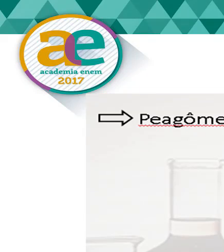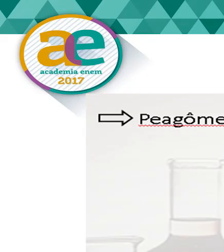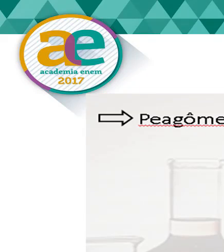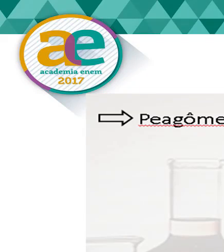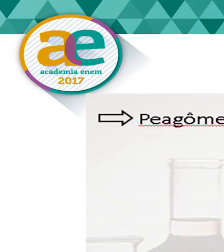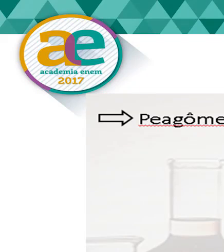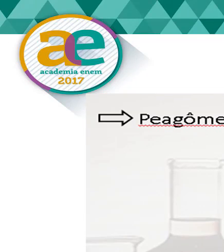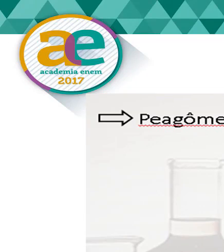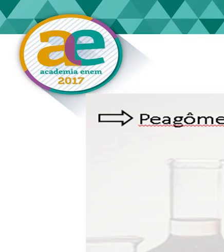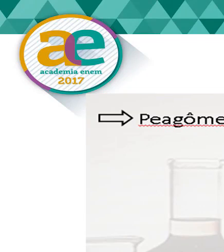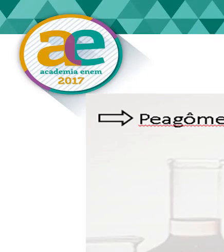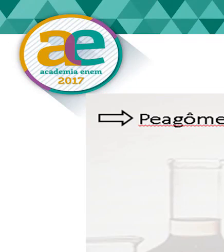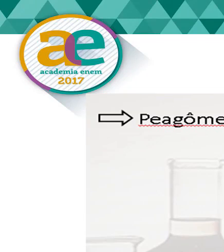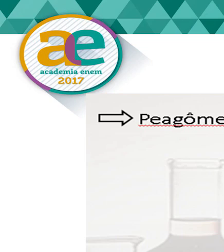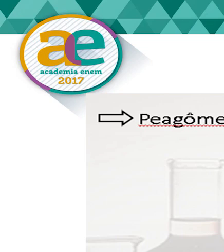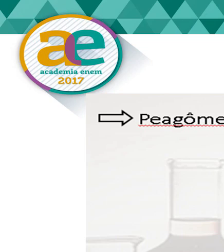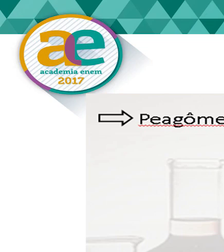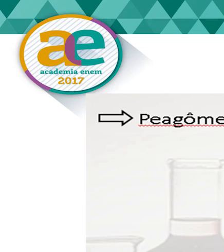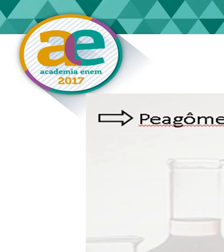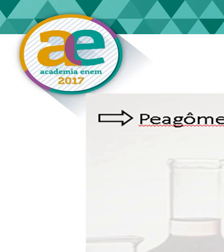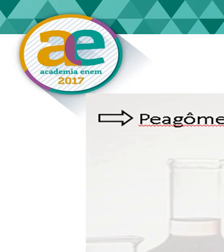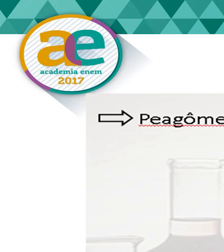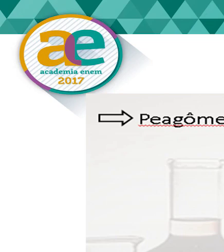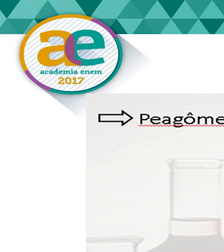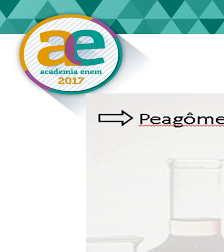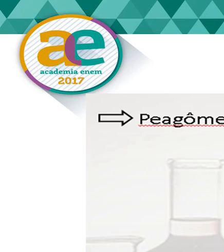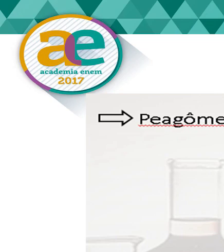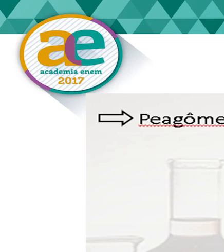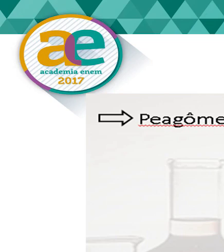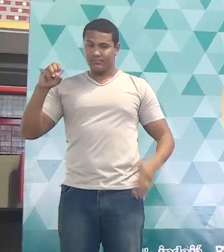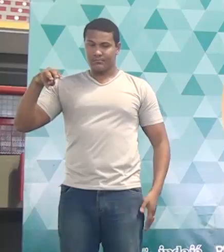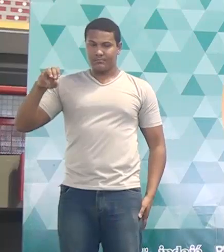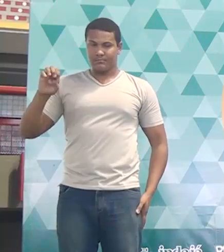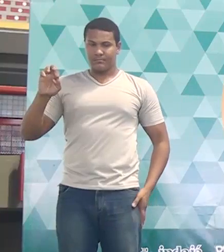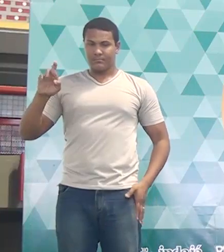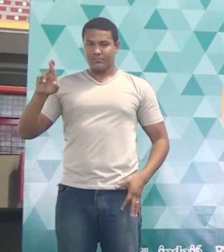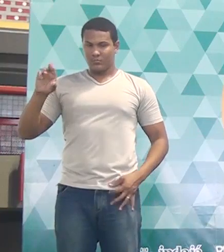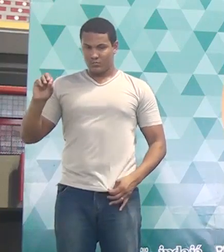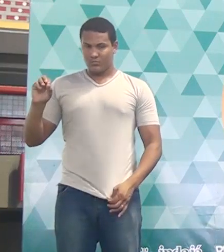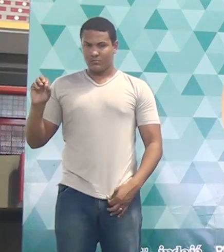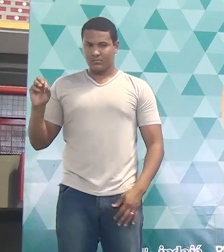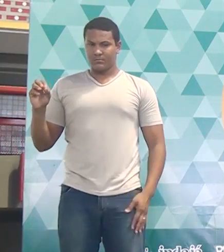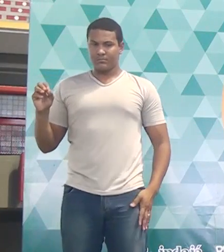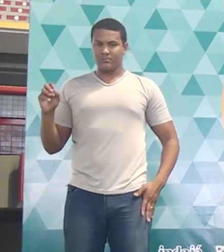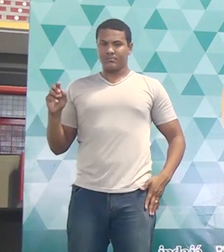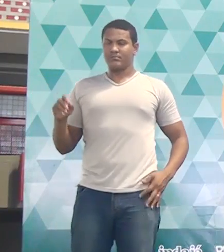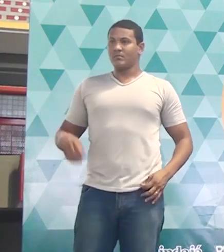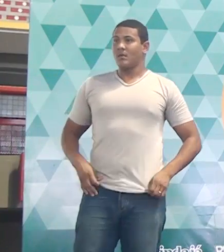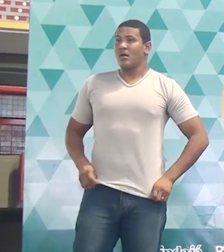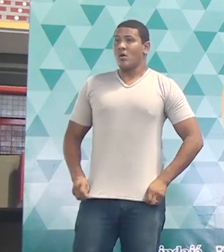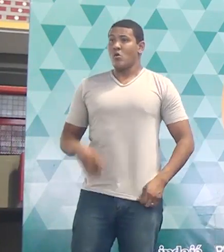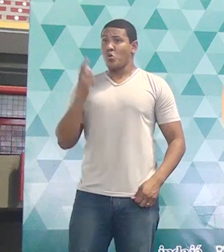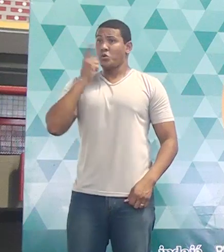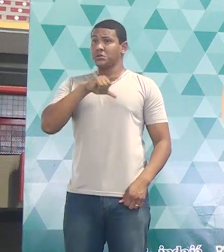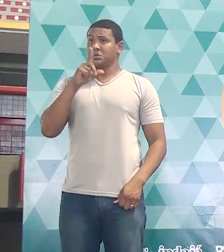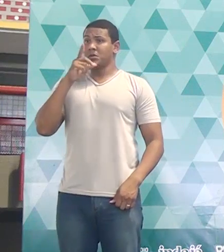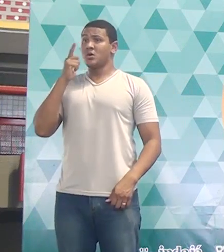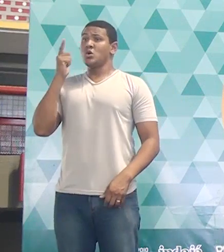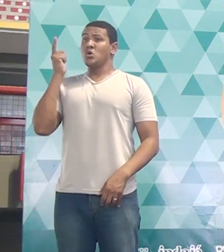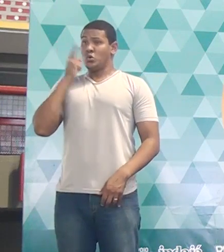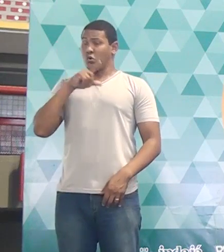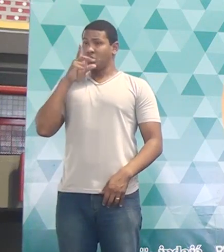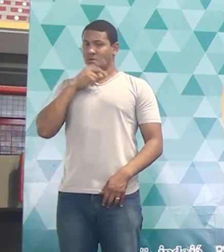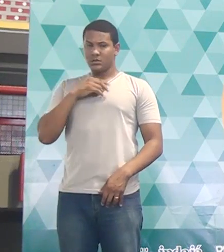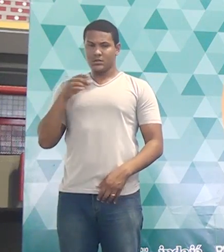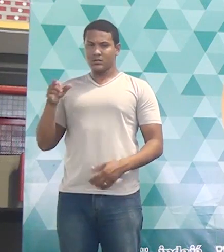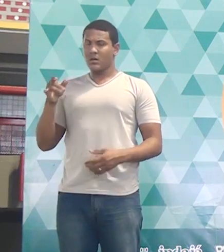pHômetro que me dá o valor do pH de forma direta digitalmente. Eu coloco o pHmetro